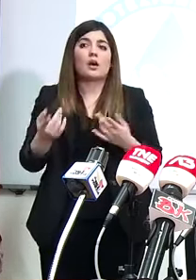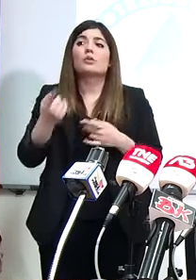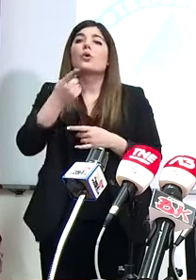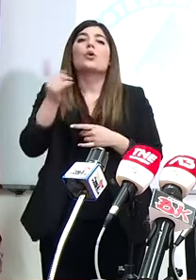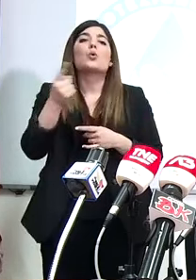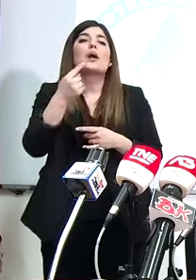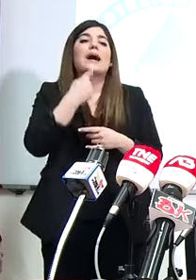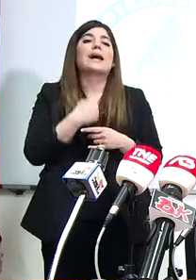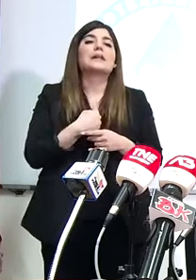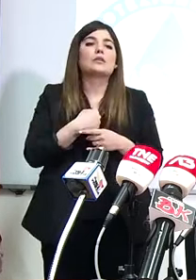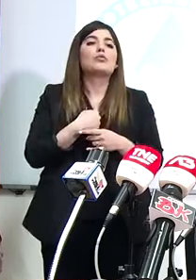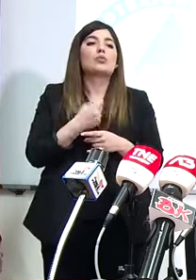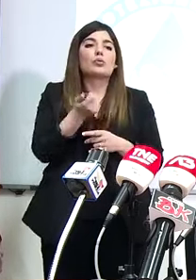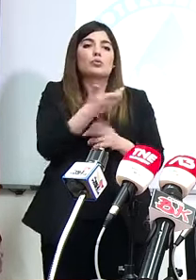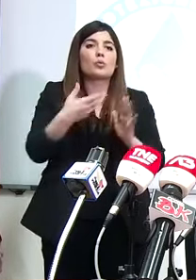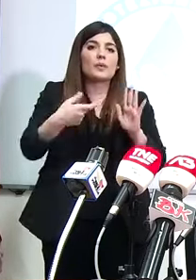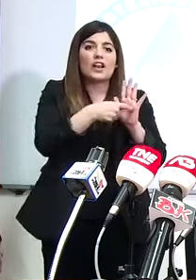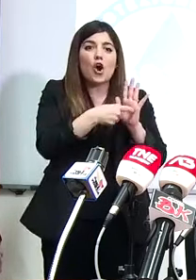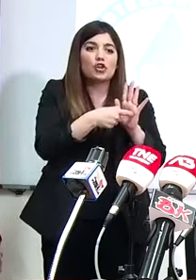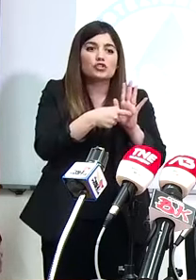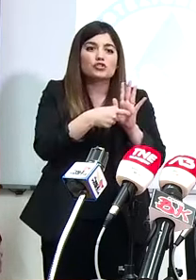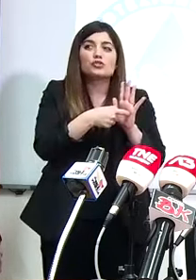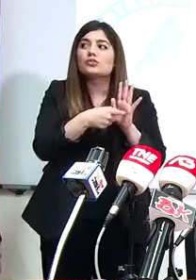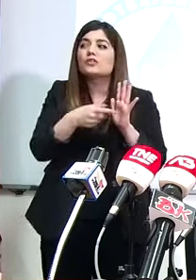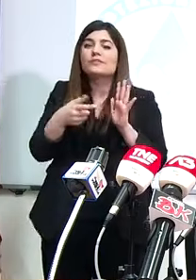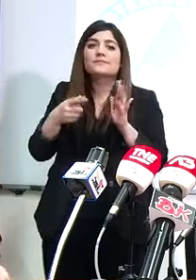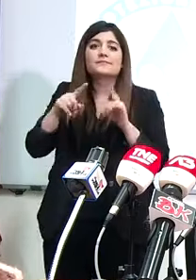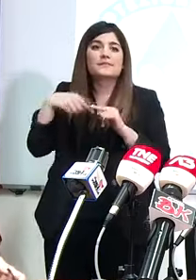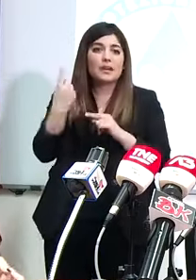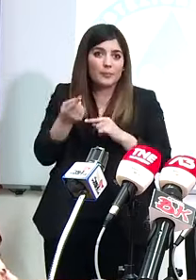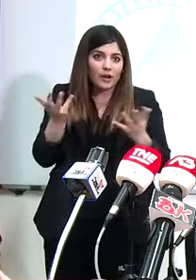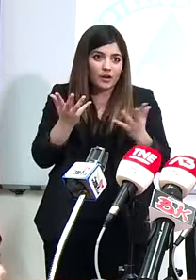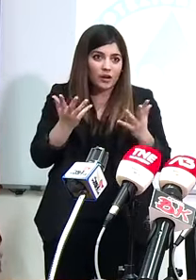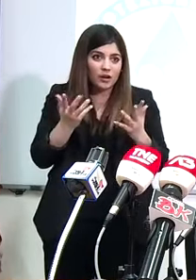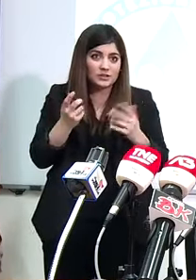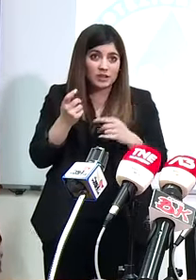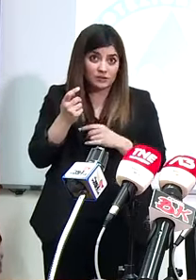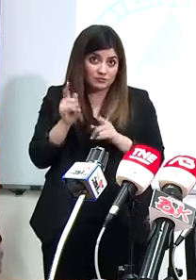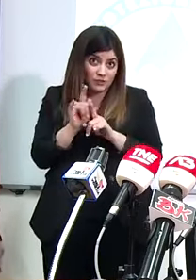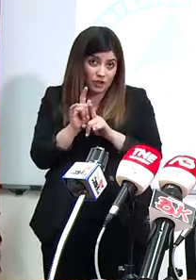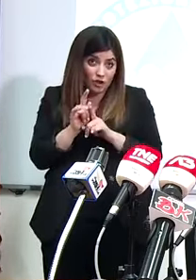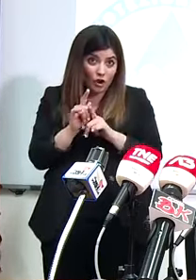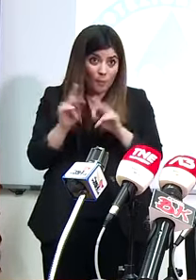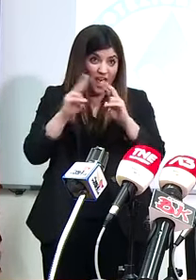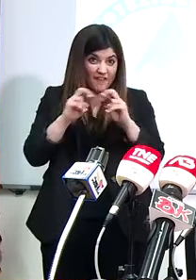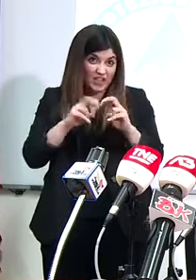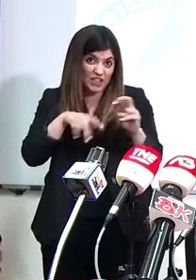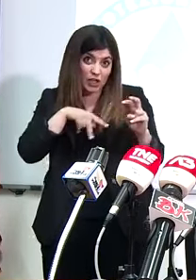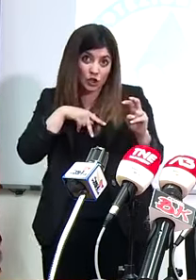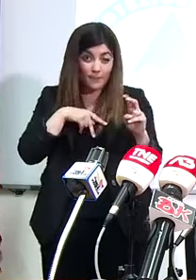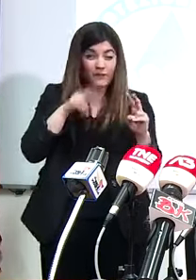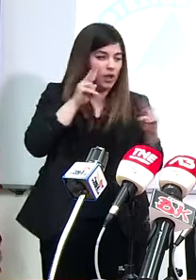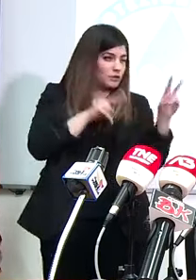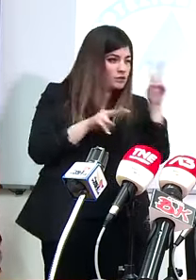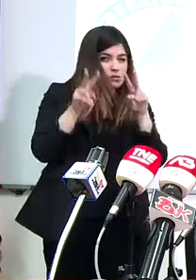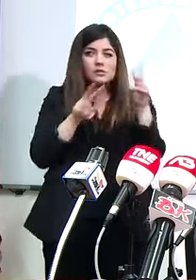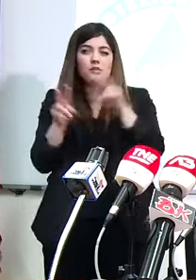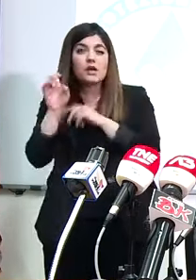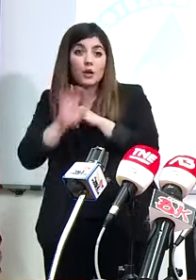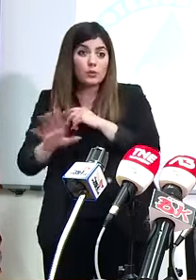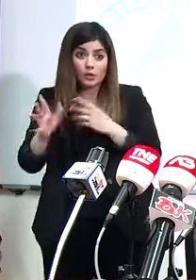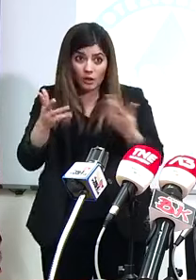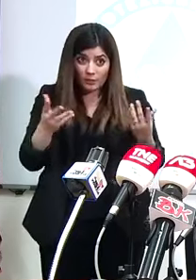dobbiamo fare il prendendo l'investigatore privato farlo girato l'europa cioè no no ma fa strano che